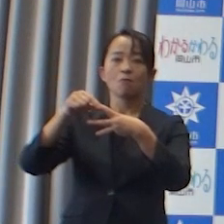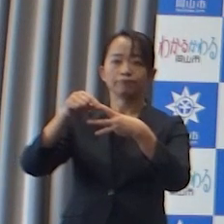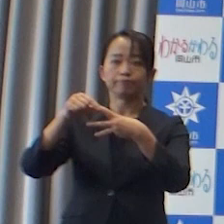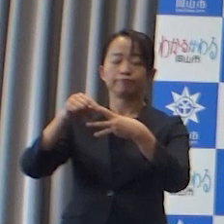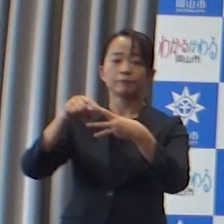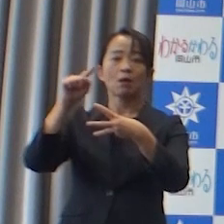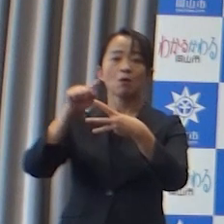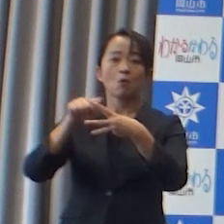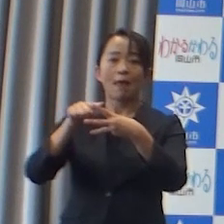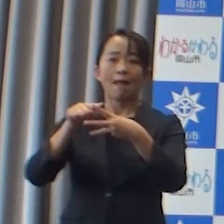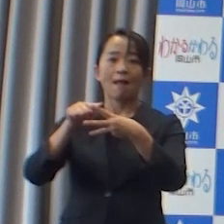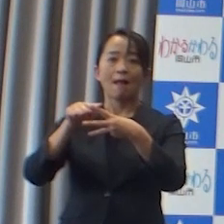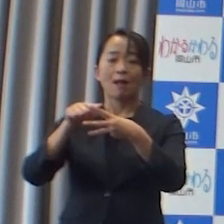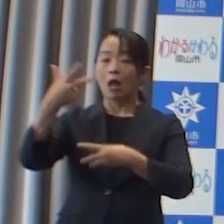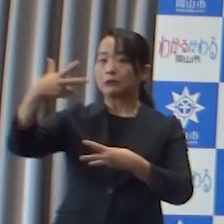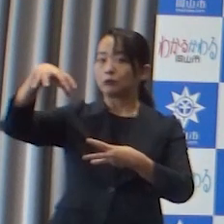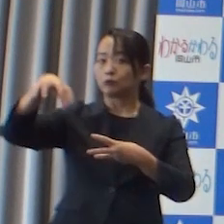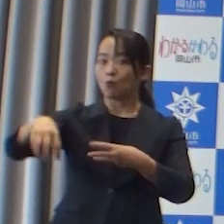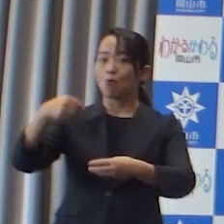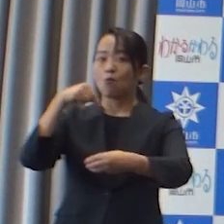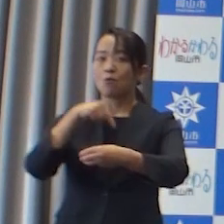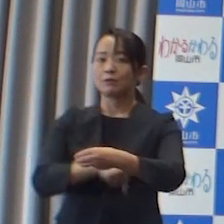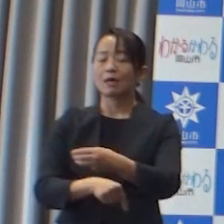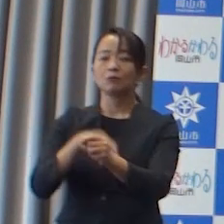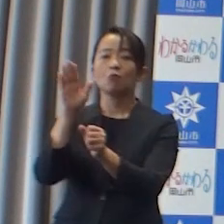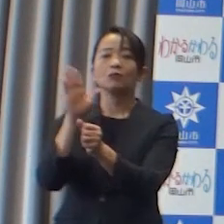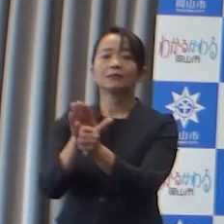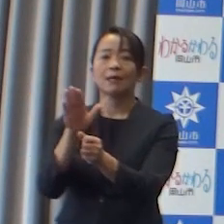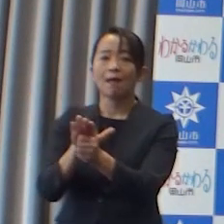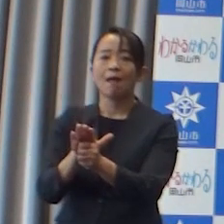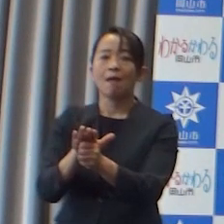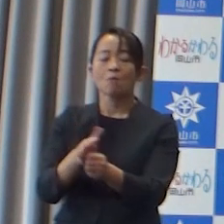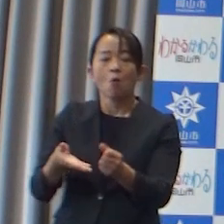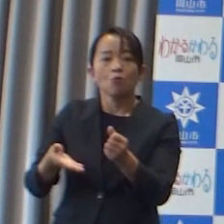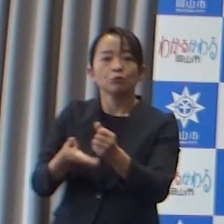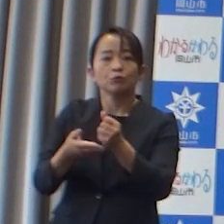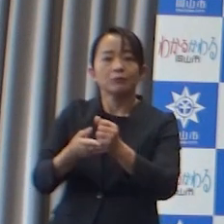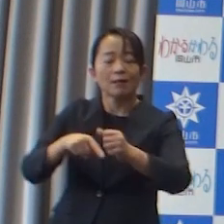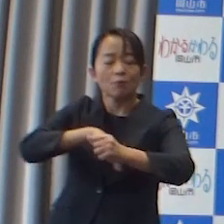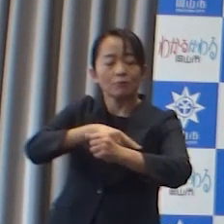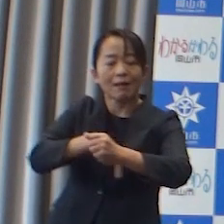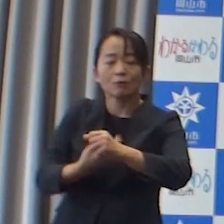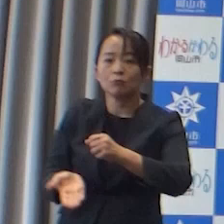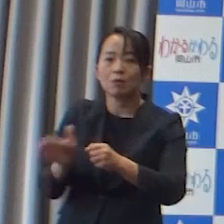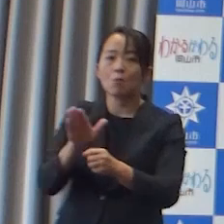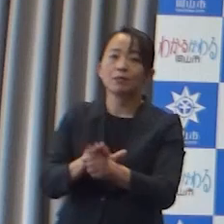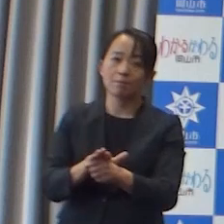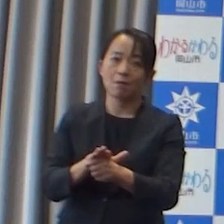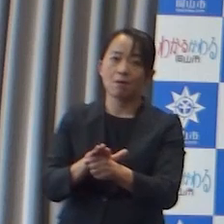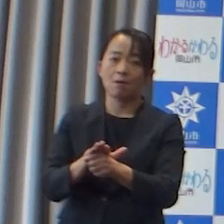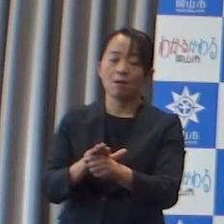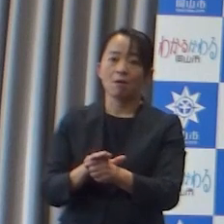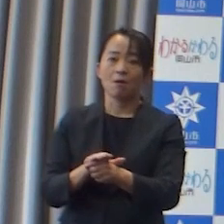内業者への支援も推奨メニューとして盛り込まれており、岡山市とし